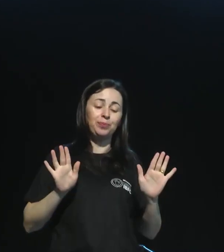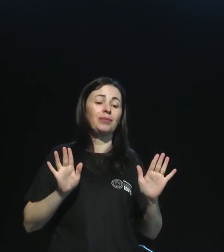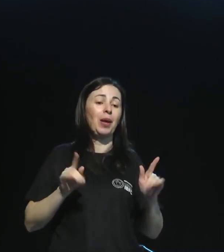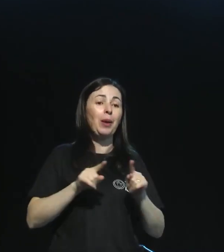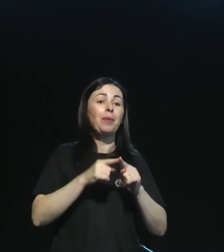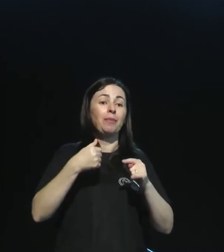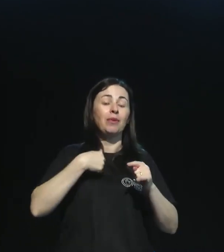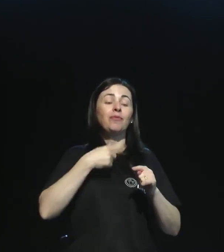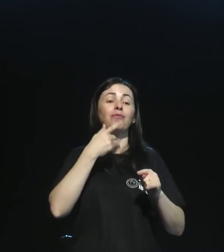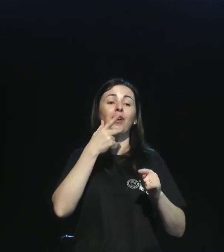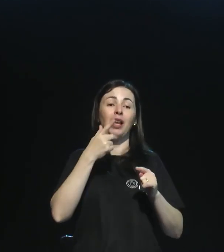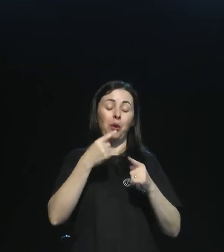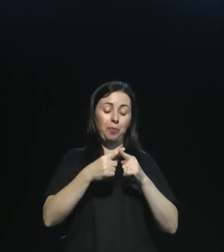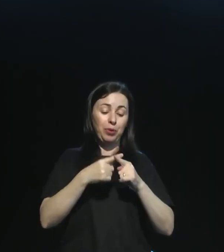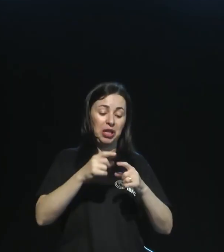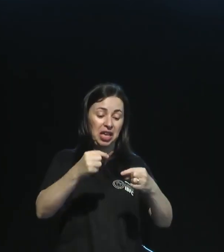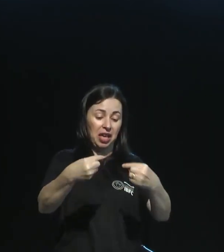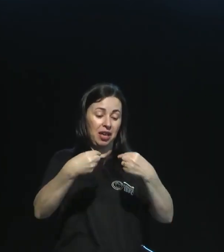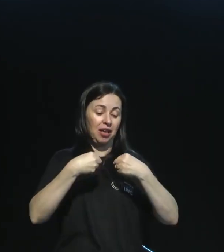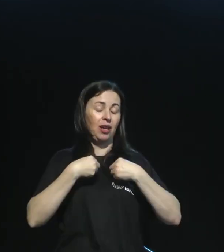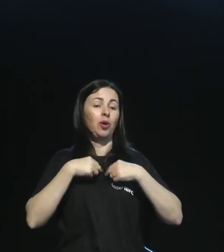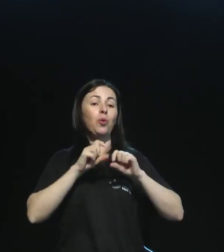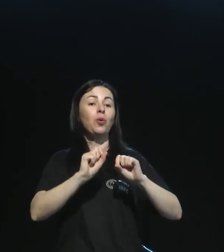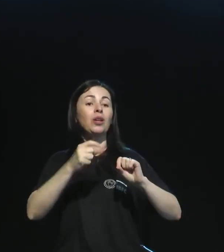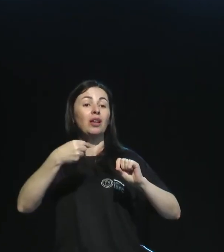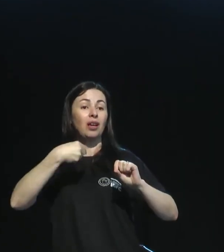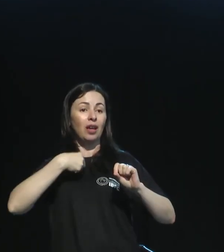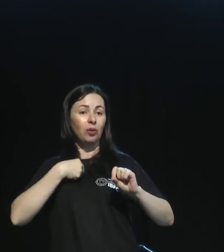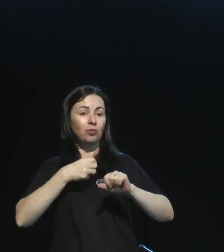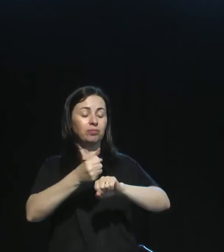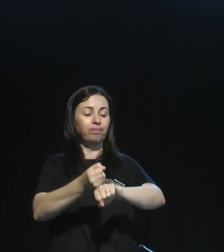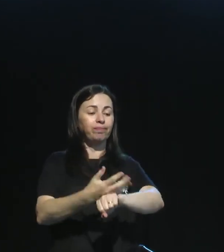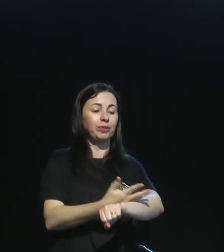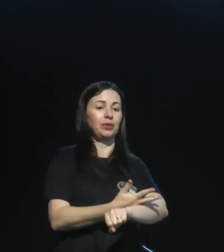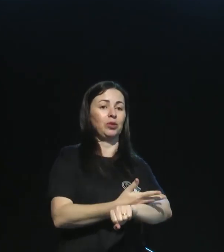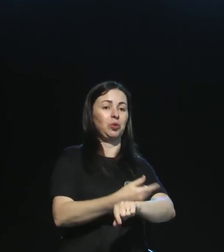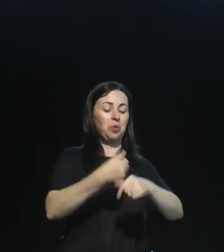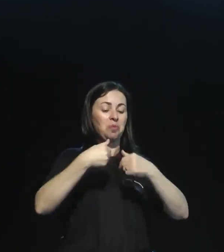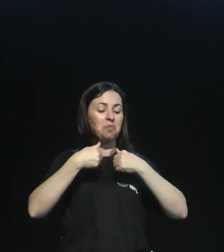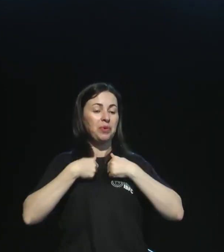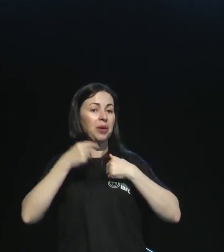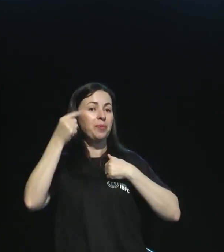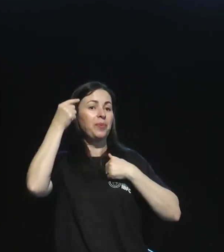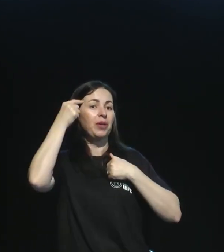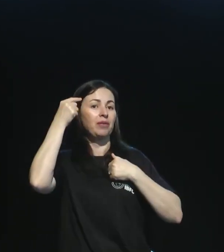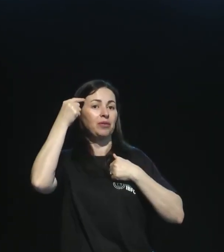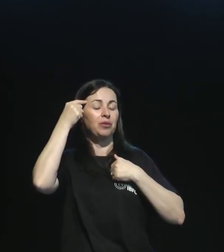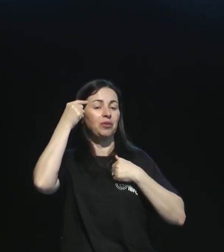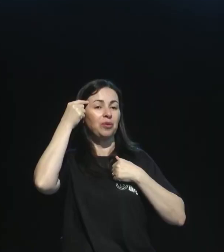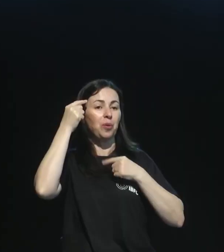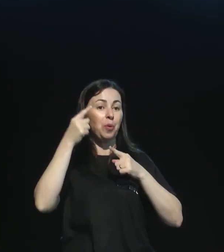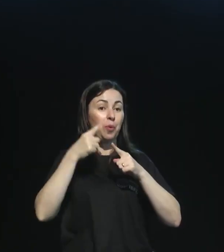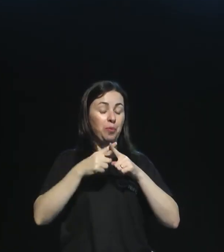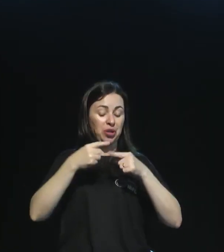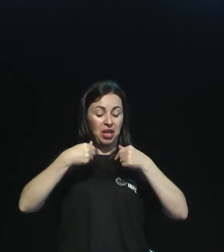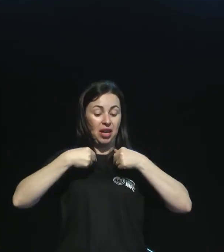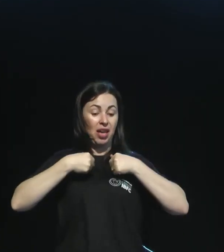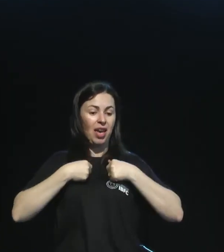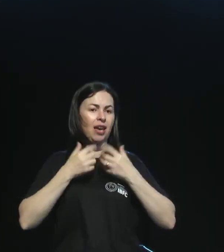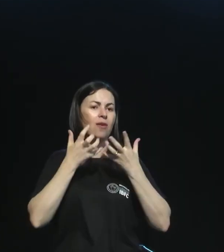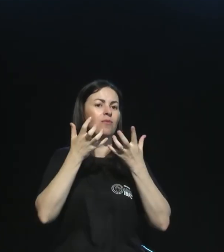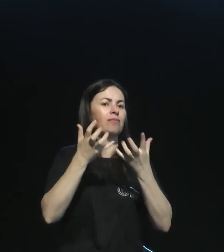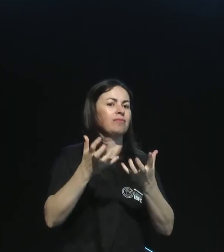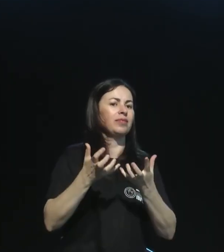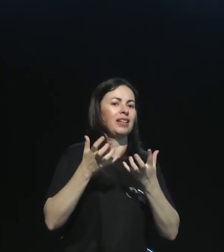Se o que eu sinto, se o que eu penso, se o que eu quero